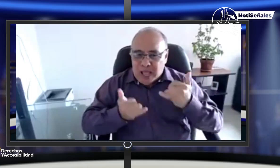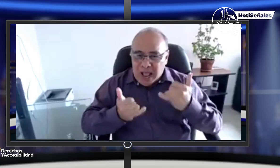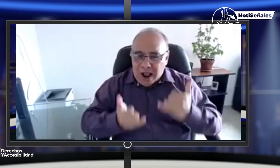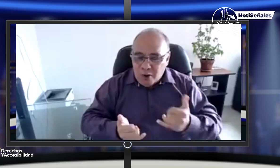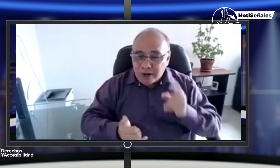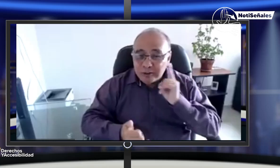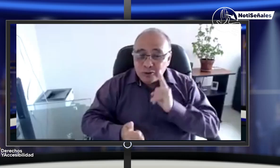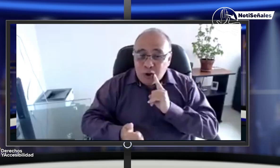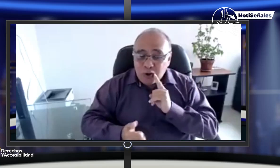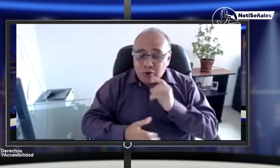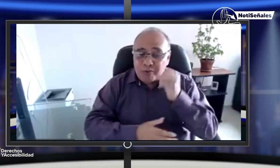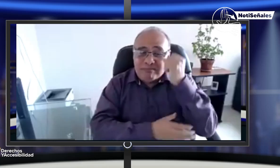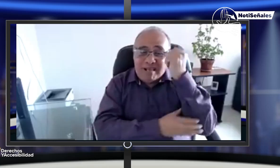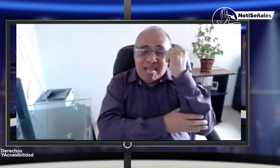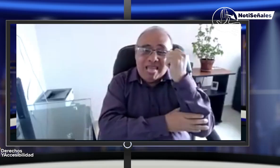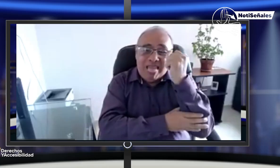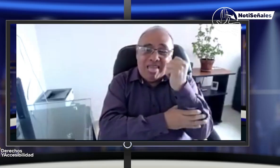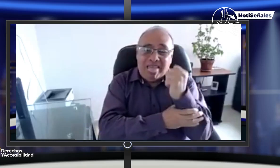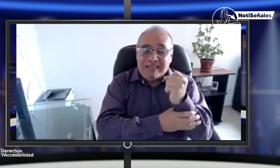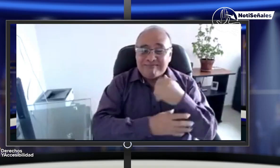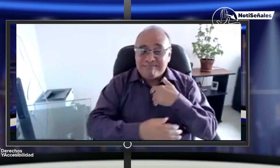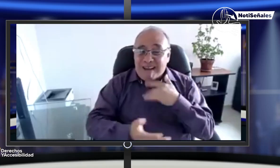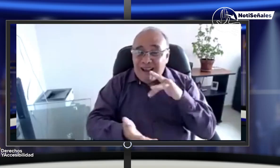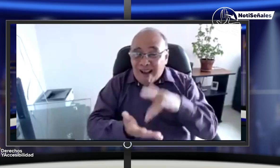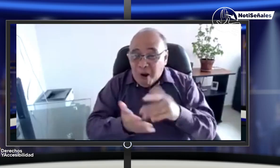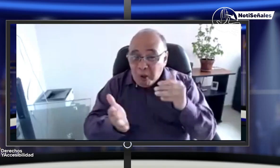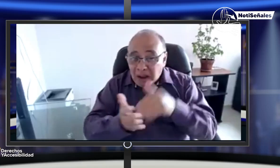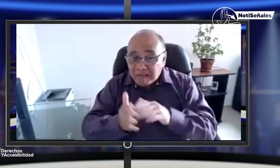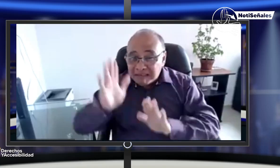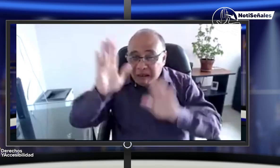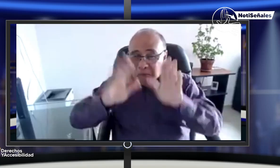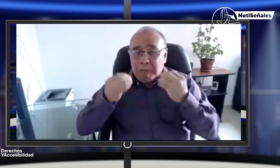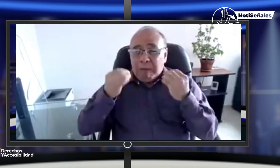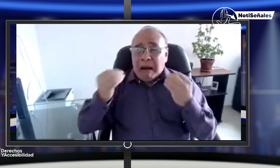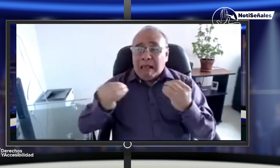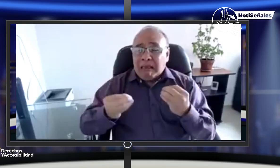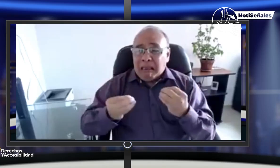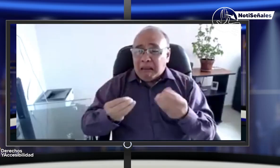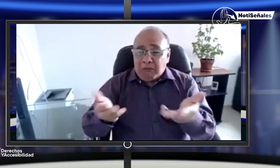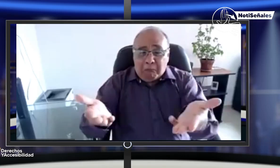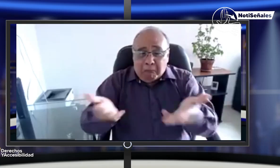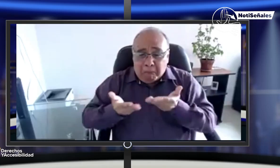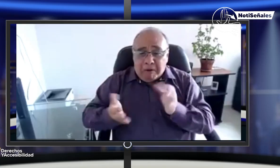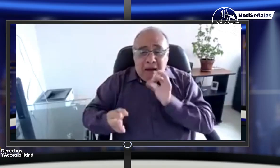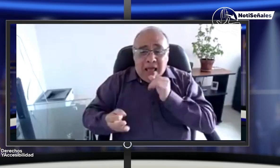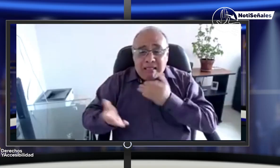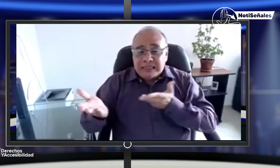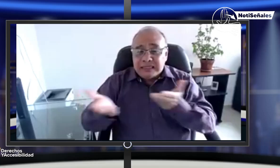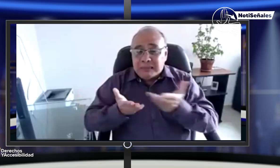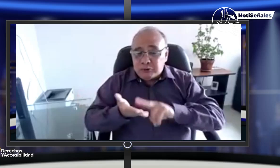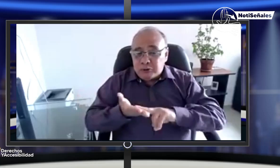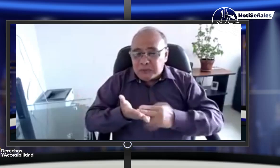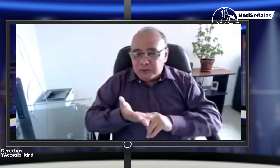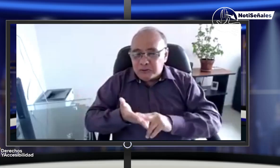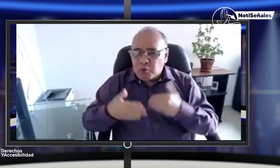pudieron participar de ellos porque o no se contaba con el servicio de interpretación o estaban desmotivados por el